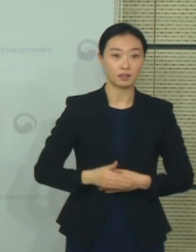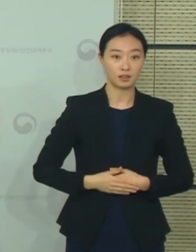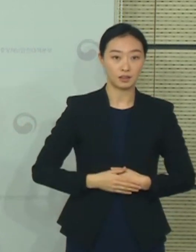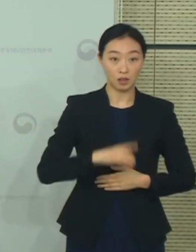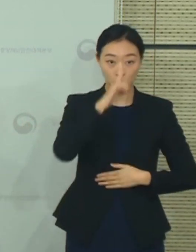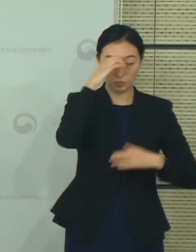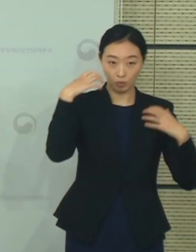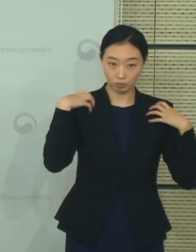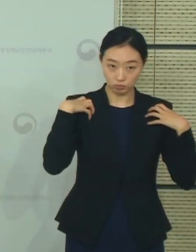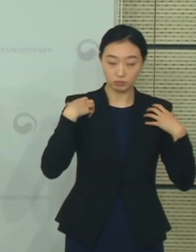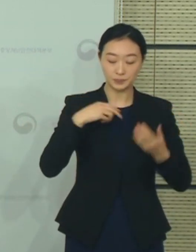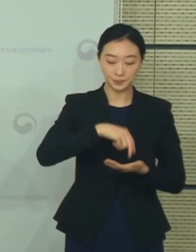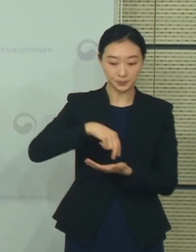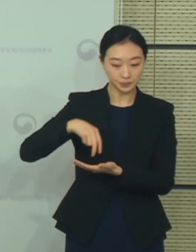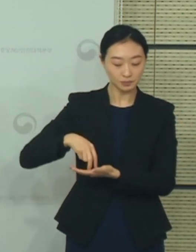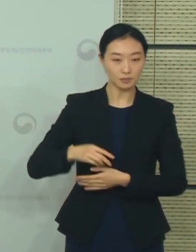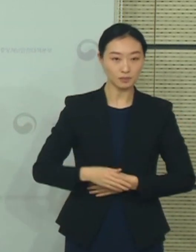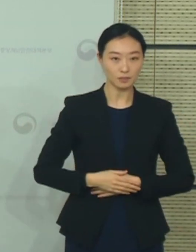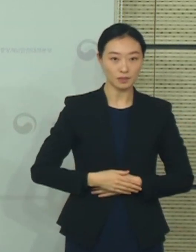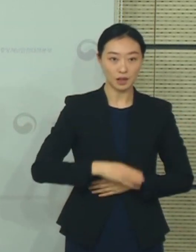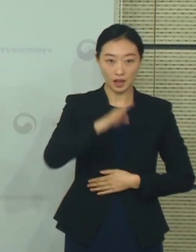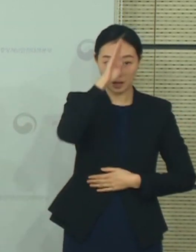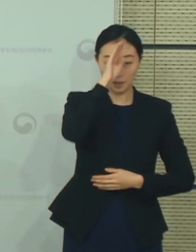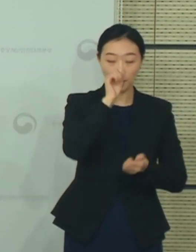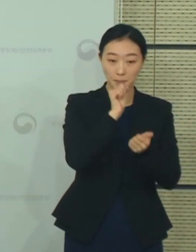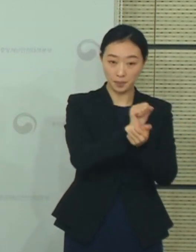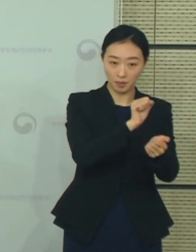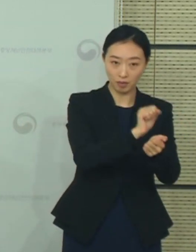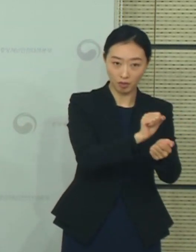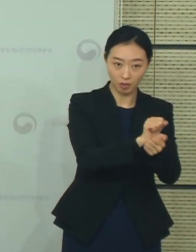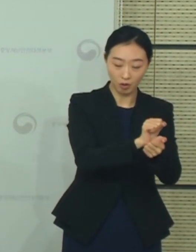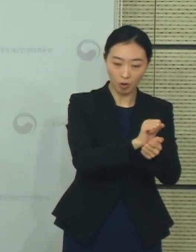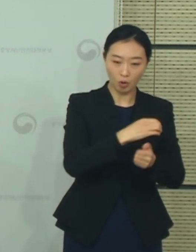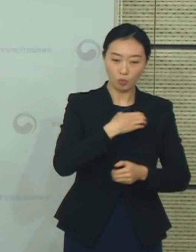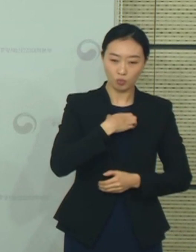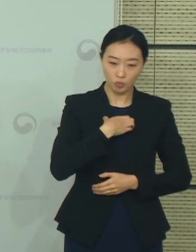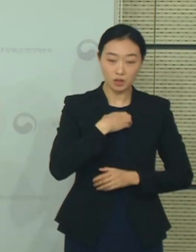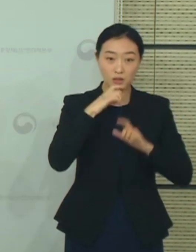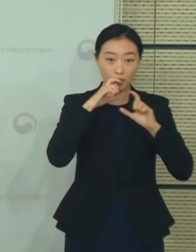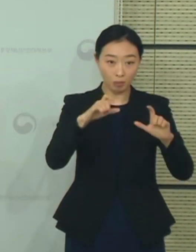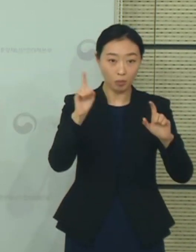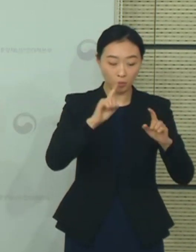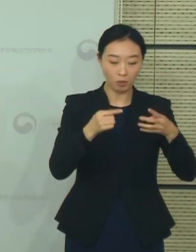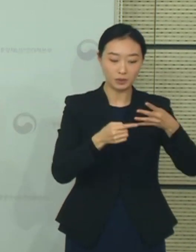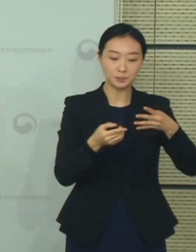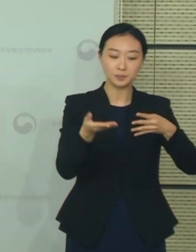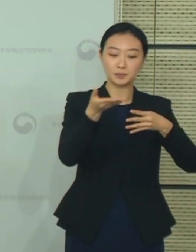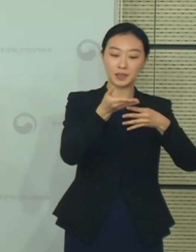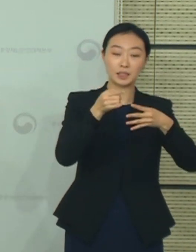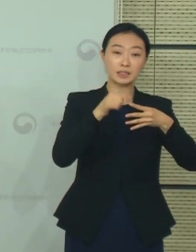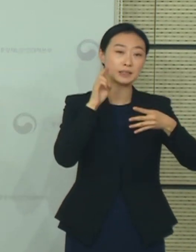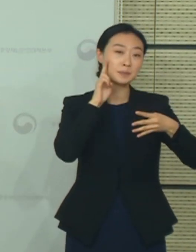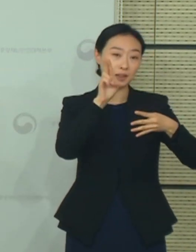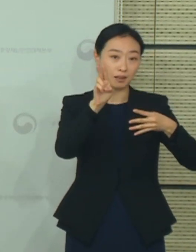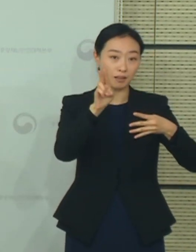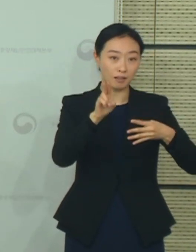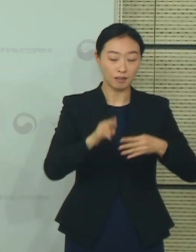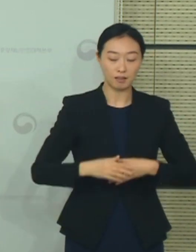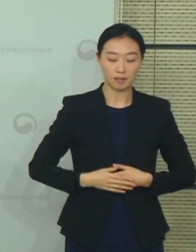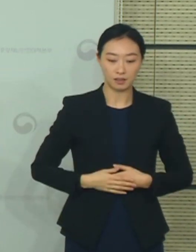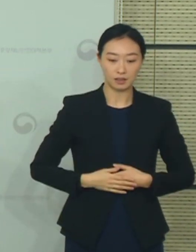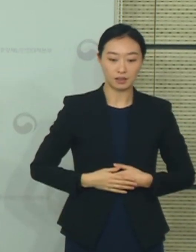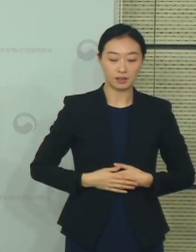정부는 감염병 위기 경보가 심각 단계로 격상됨에 따라 집단 행사, 다중 이용 시설 등에